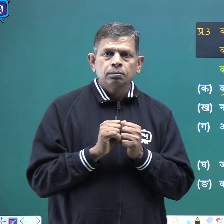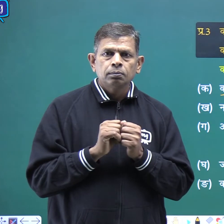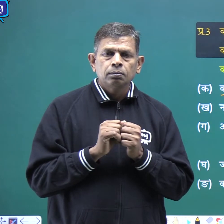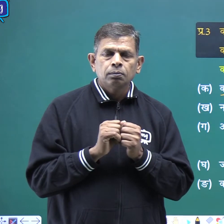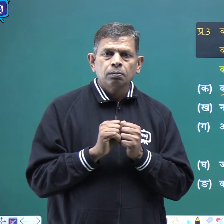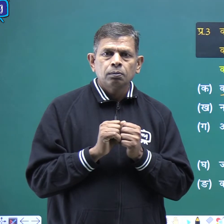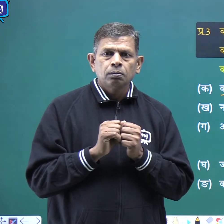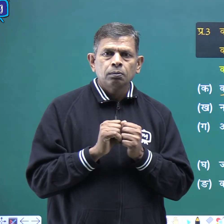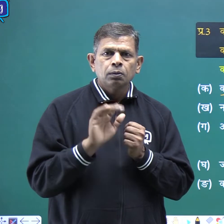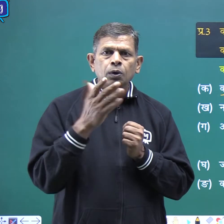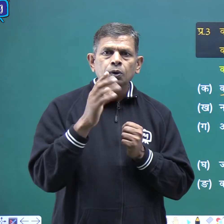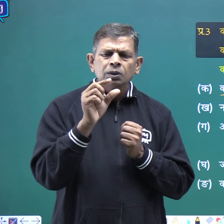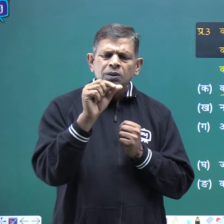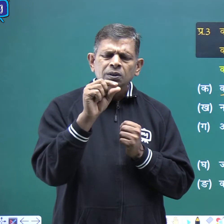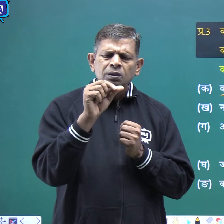क्लोरोफिल,